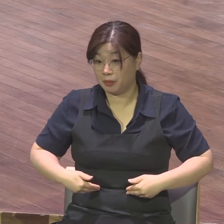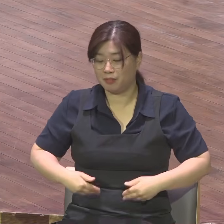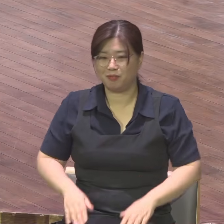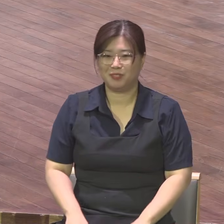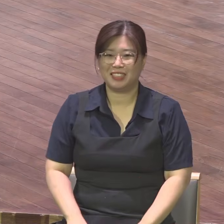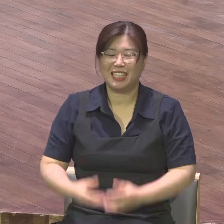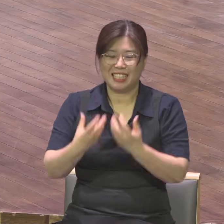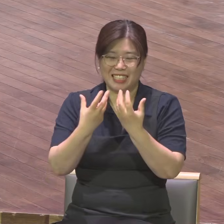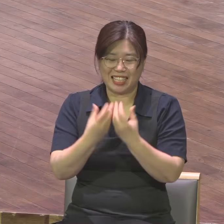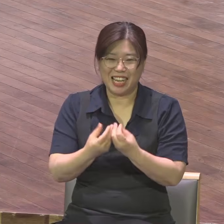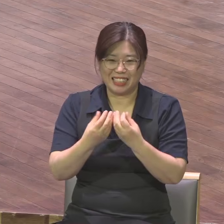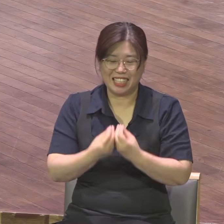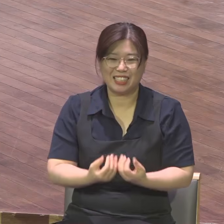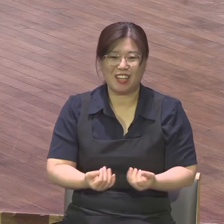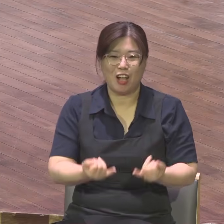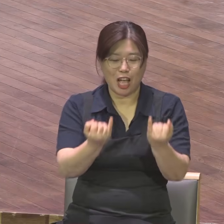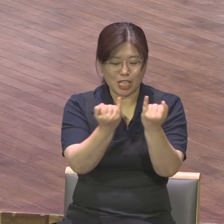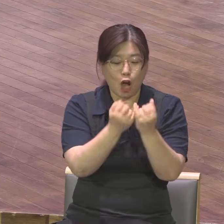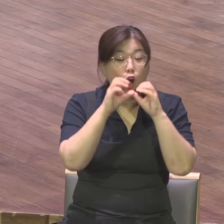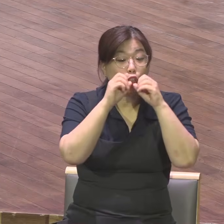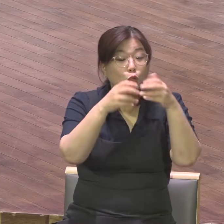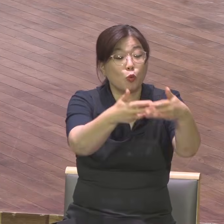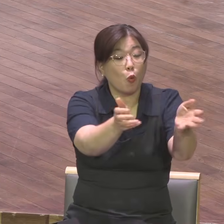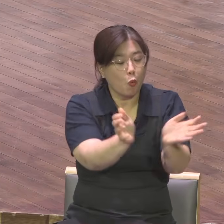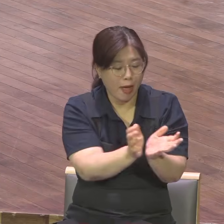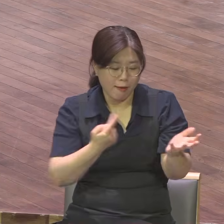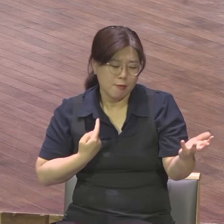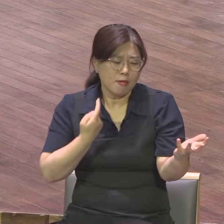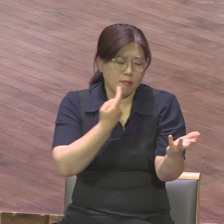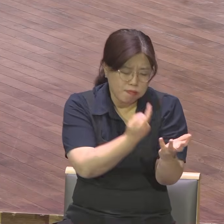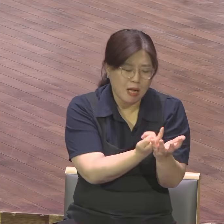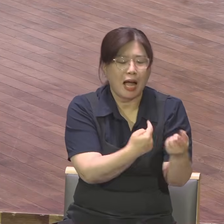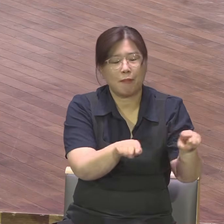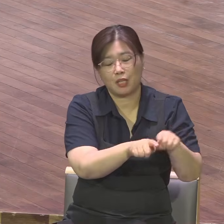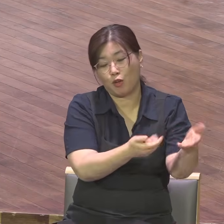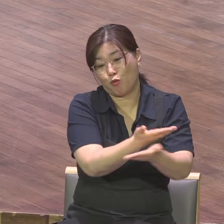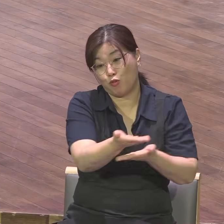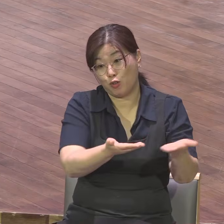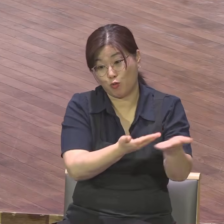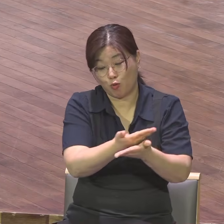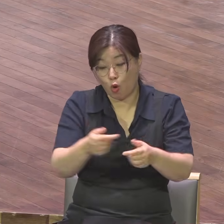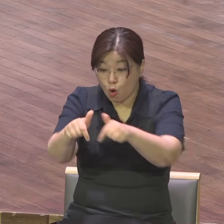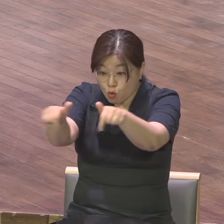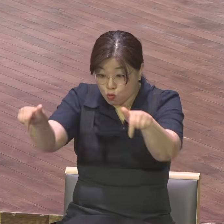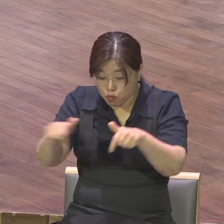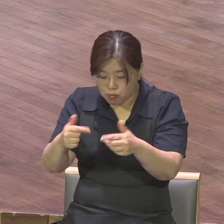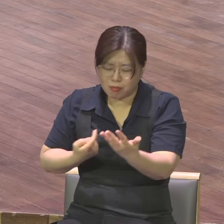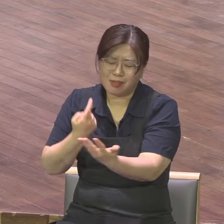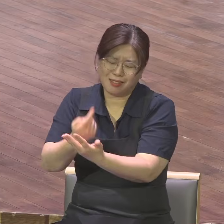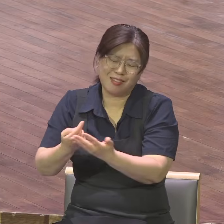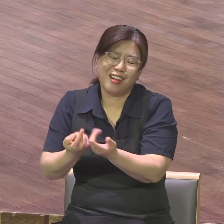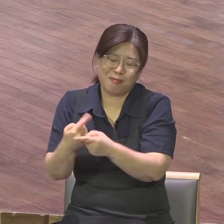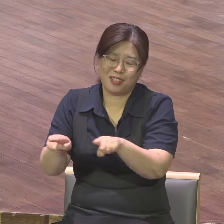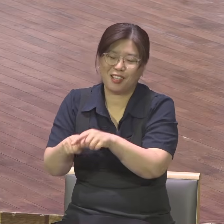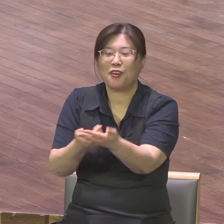기관 모든 부서에 함께 더불어 함께. 그게 정상적 신앙이죠. 영적 건강한 사람이.